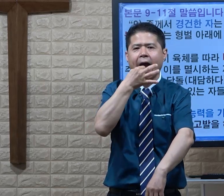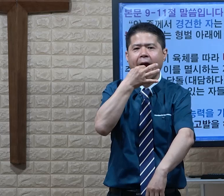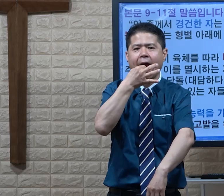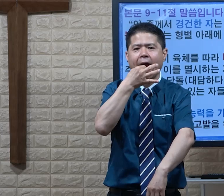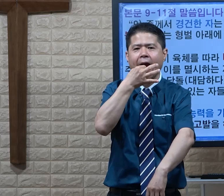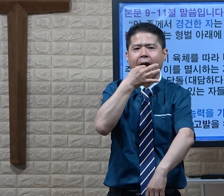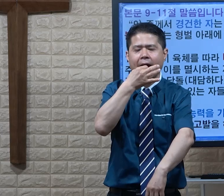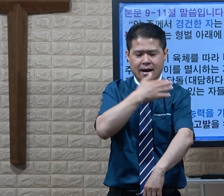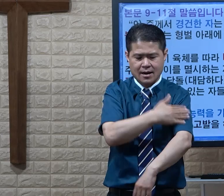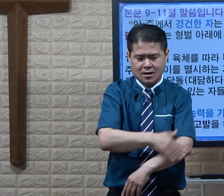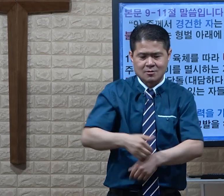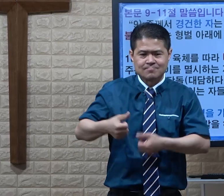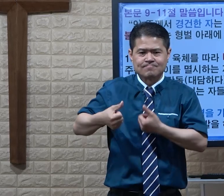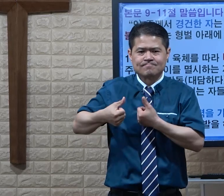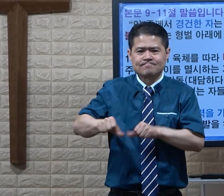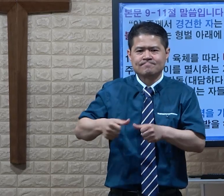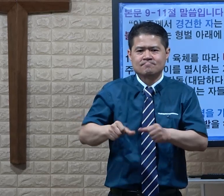또 문신과도 같이